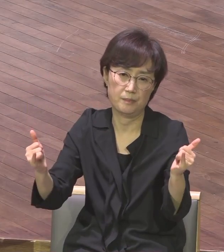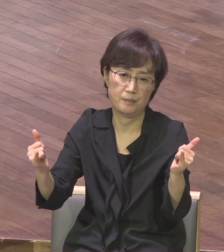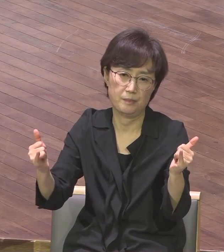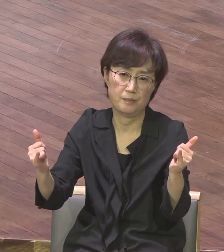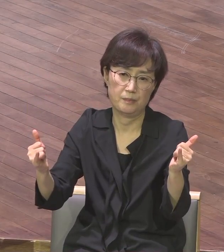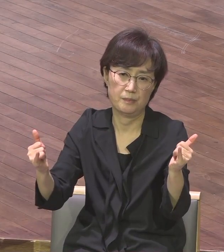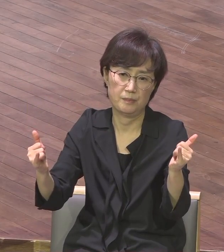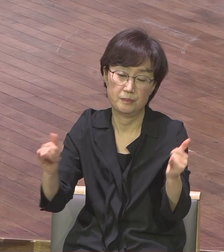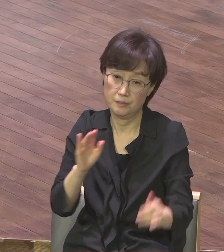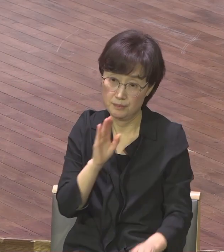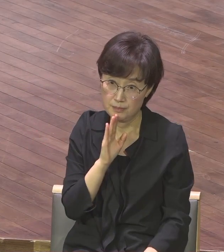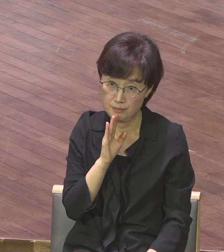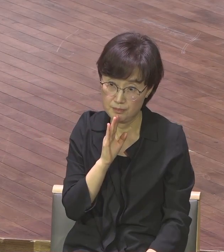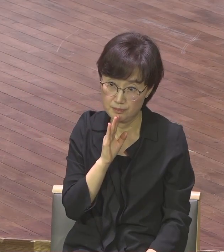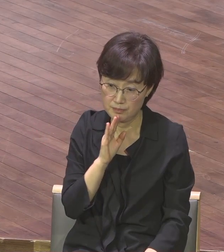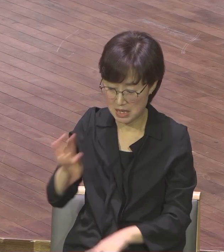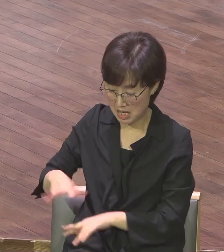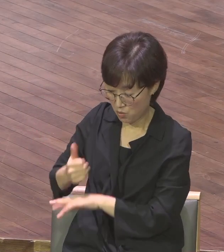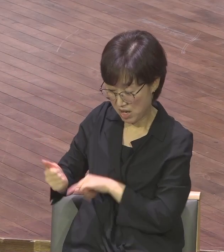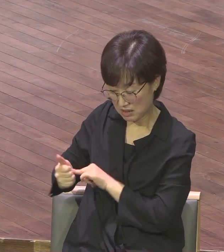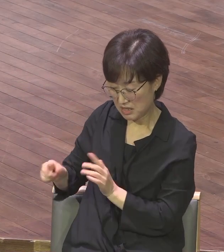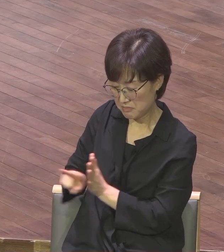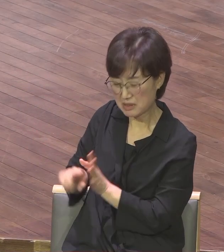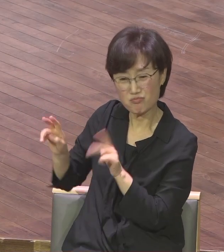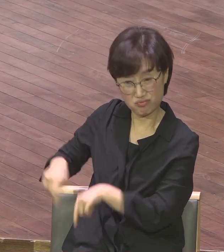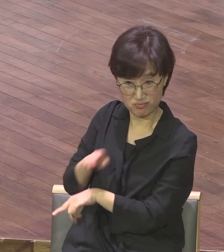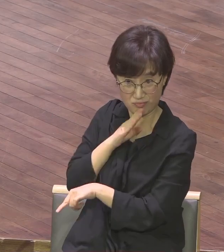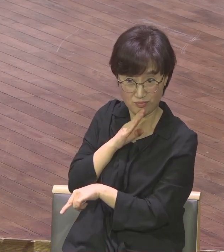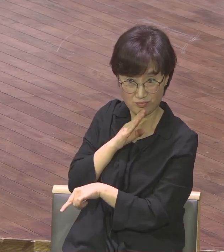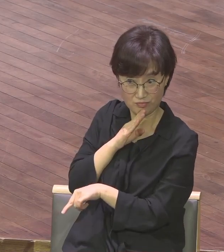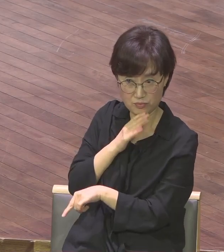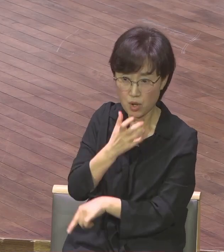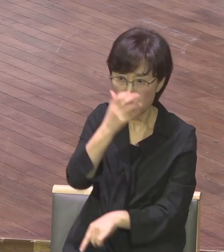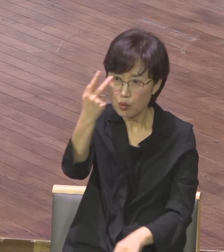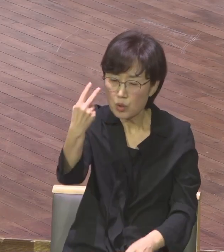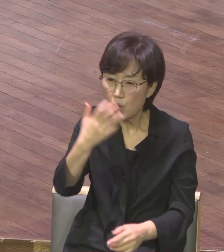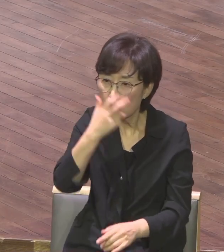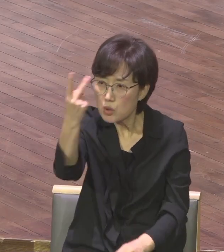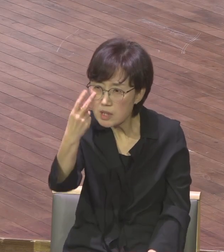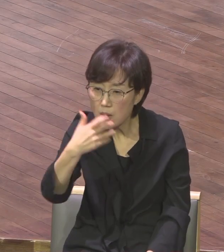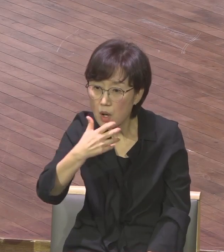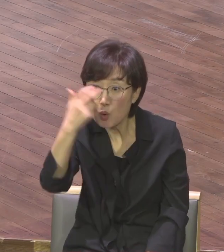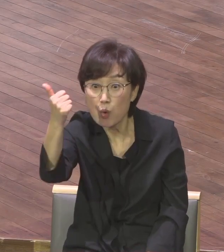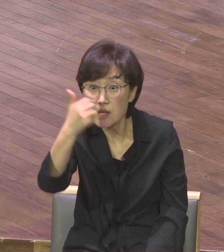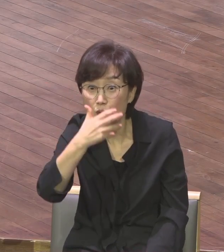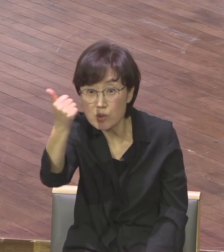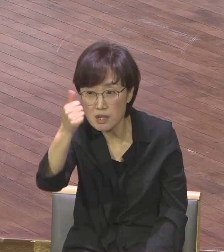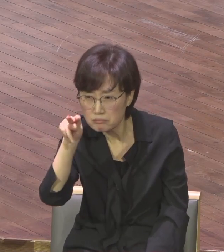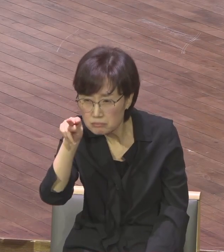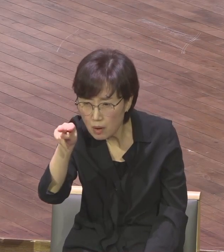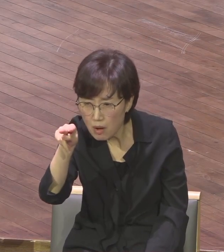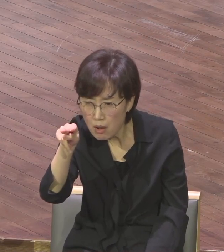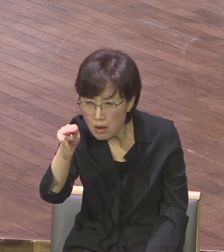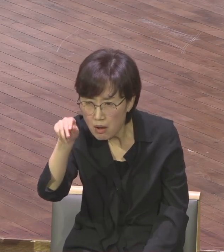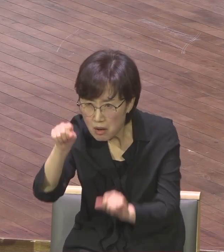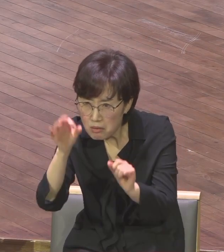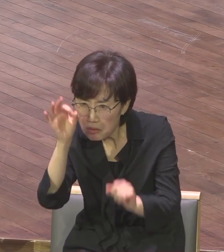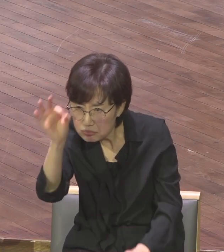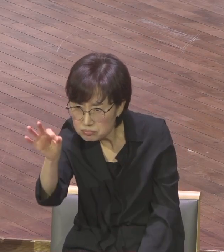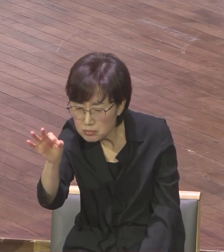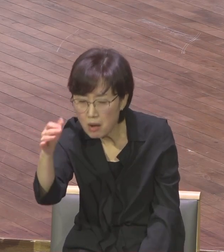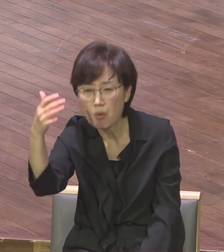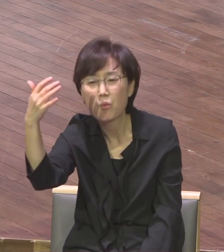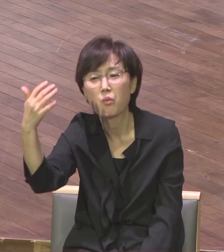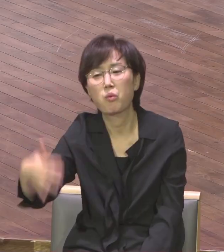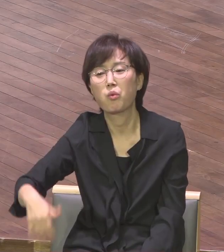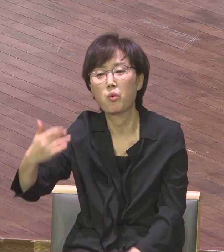이 바로 왕은 하나님 믿는 사람도 아니에요. 근데 요셉 보면서 이렇게 하나님의 영에